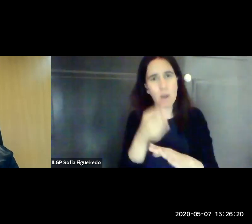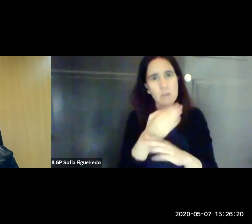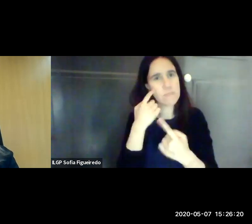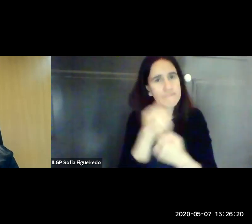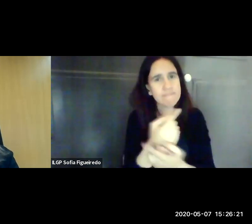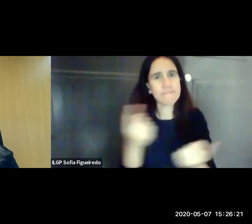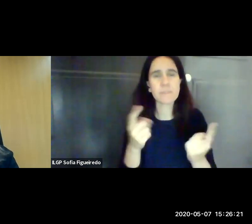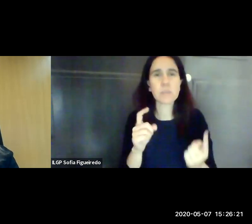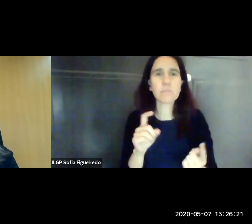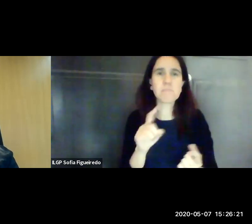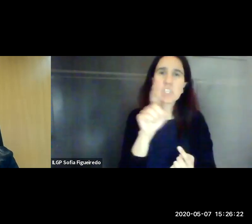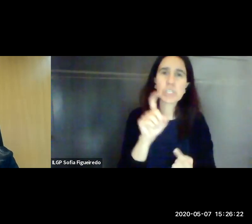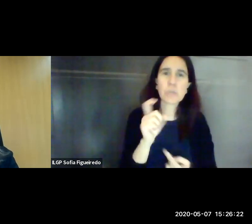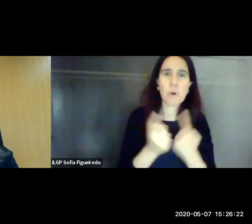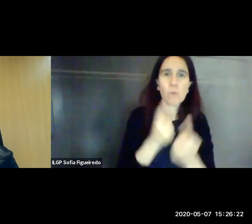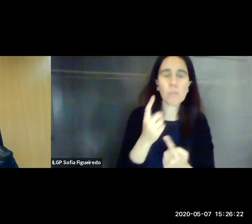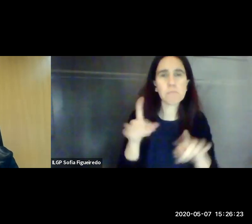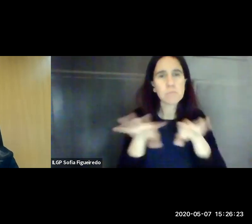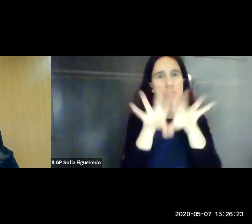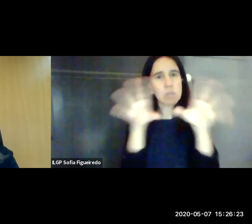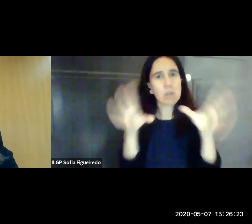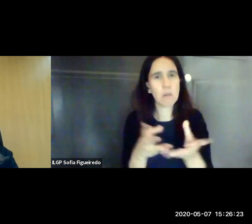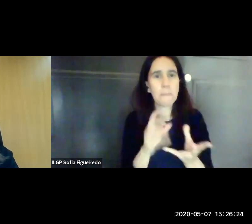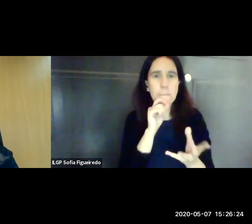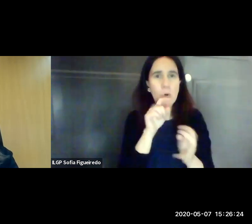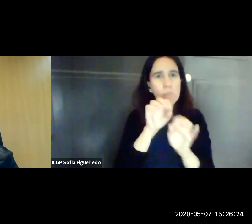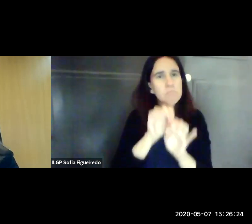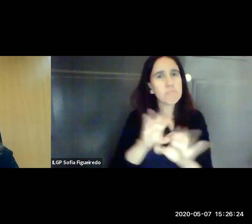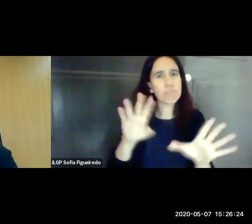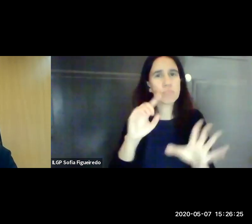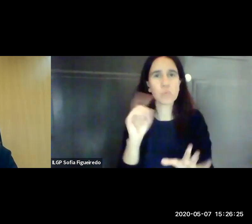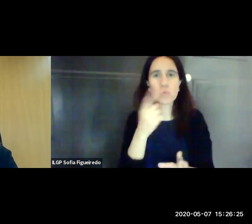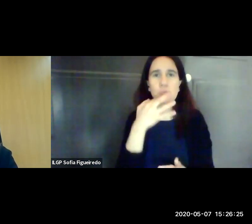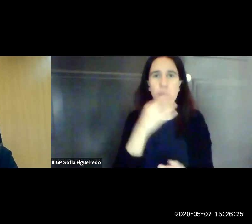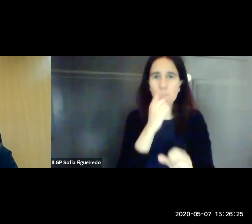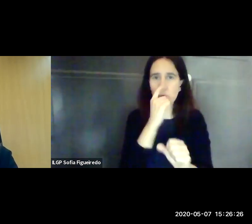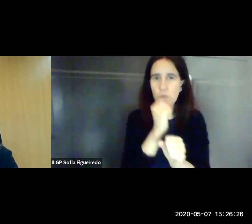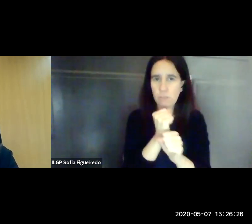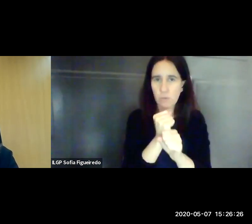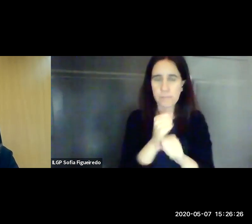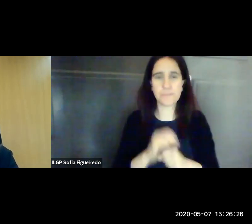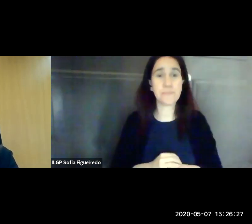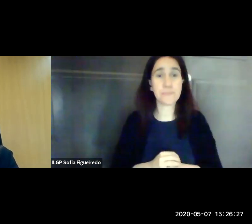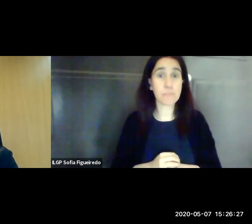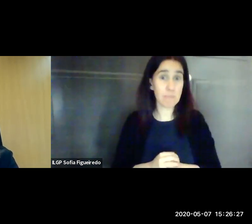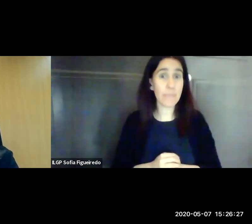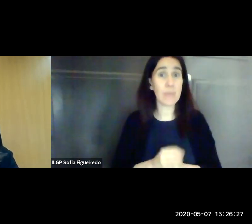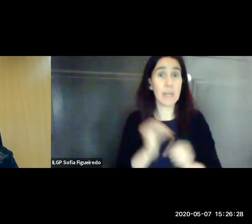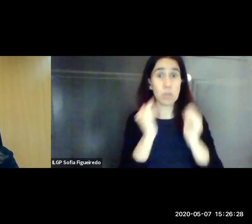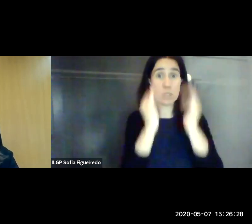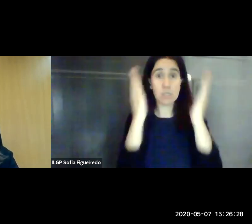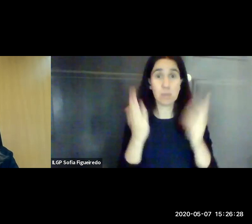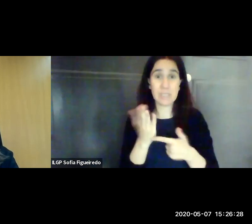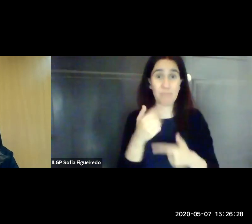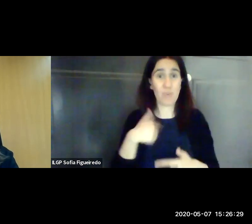de uma forma generalizada pode chegar a todo o trabalhador. Levando em conta como uma organização que a nossa está dispersa pelo